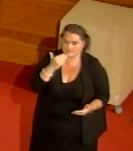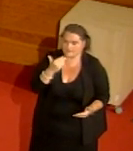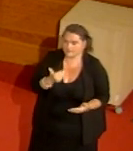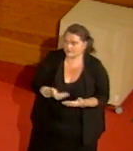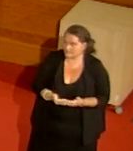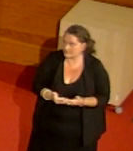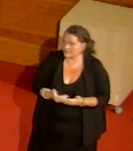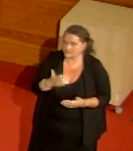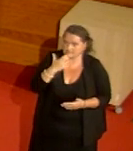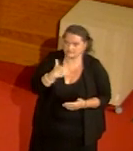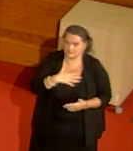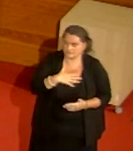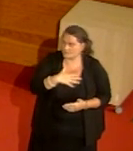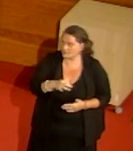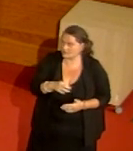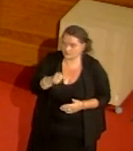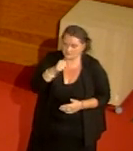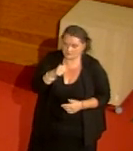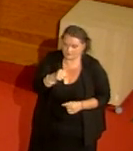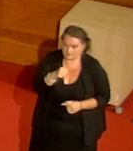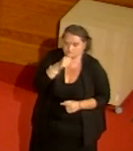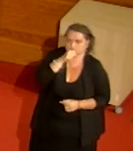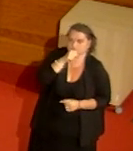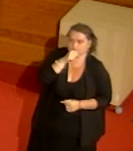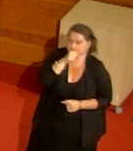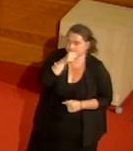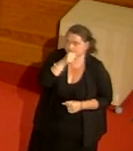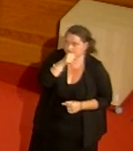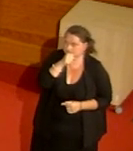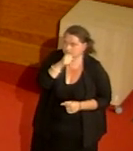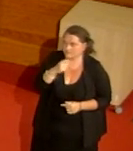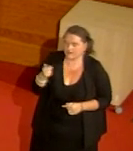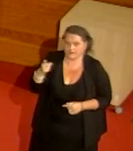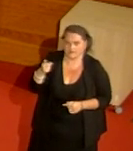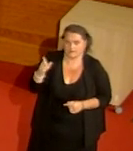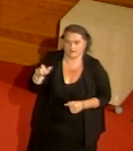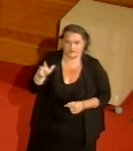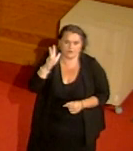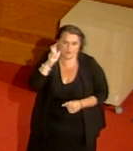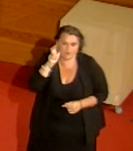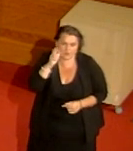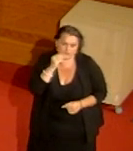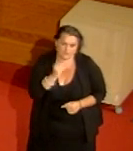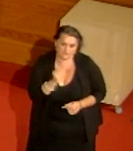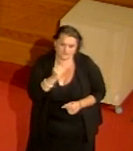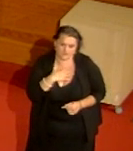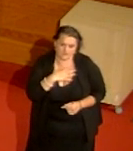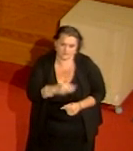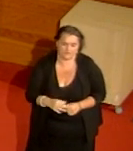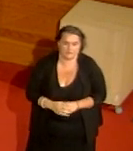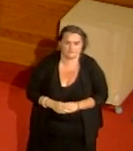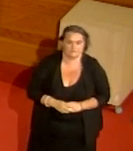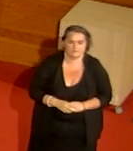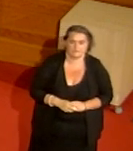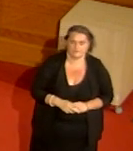dig micrófono hbil berak ondo entzo n diun Galera vale